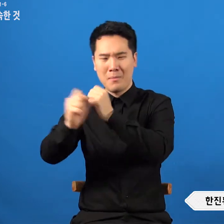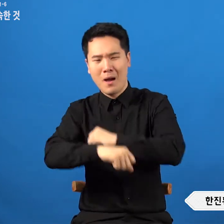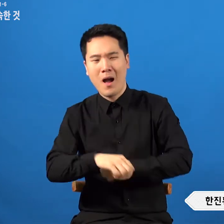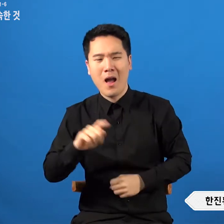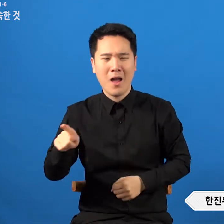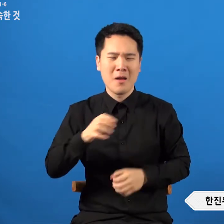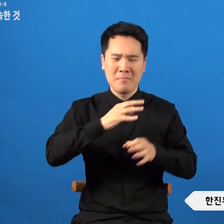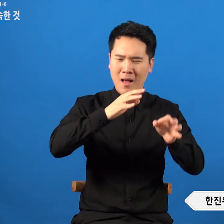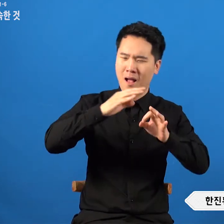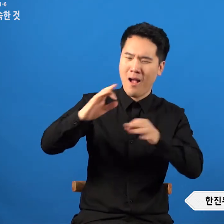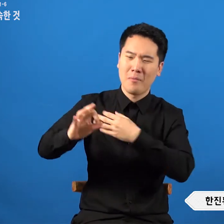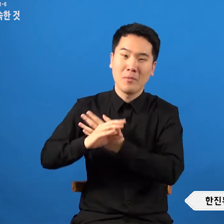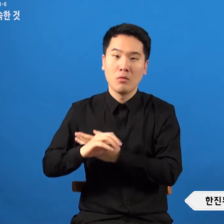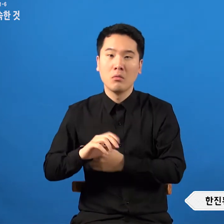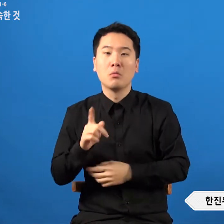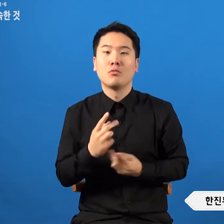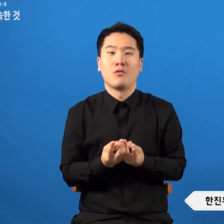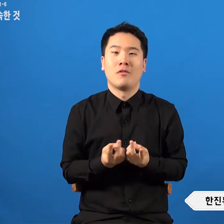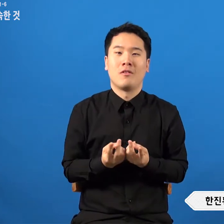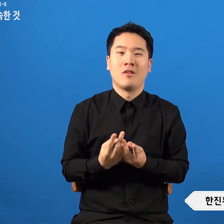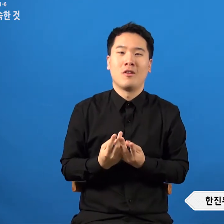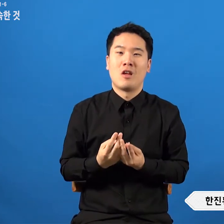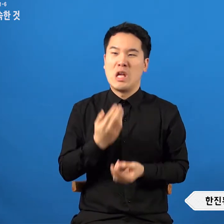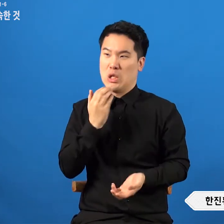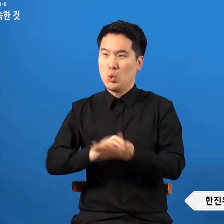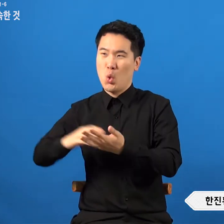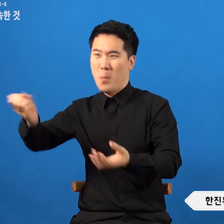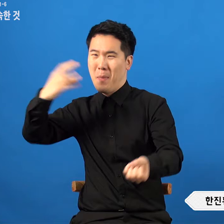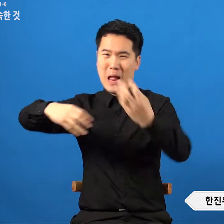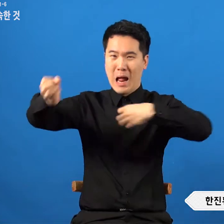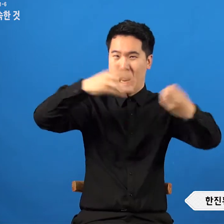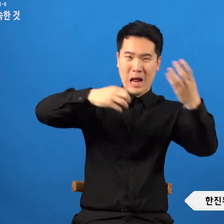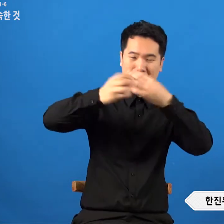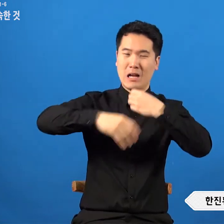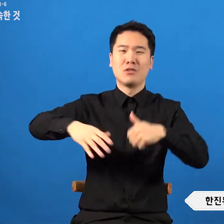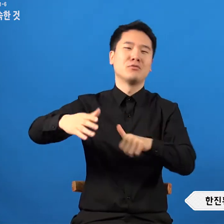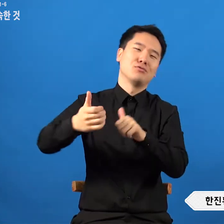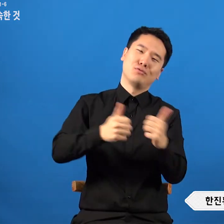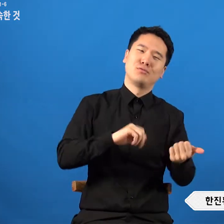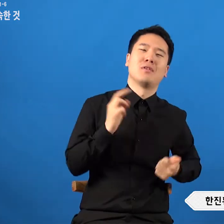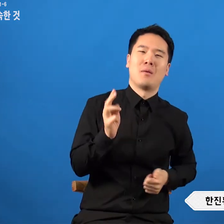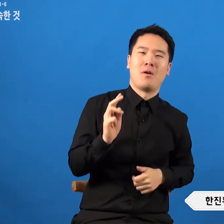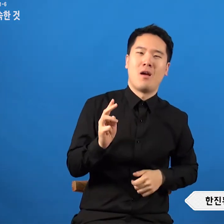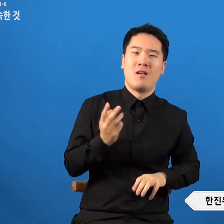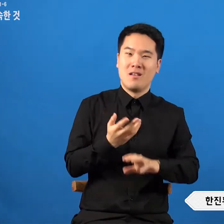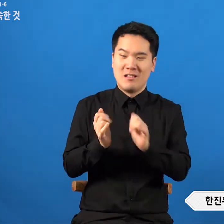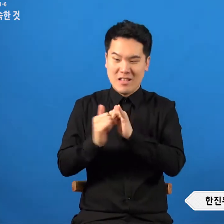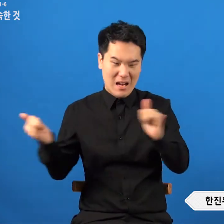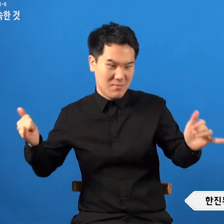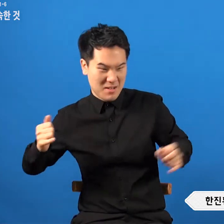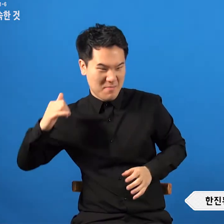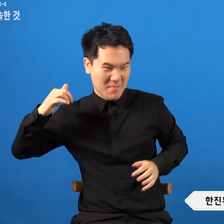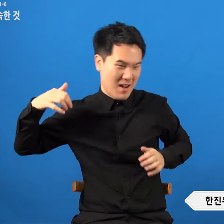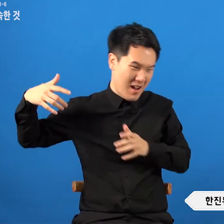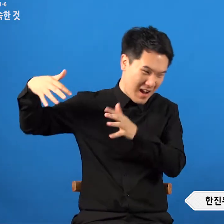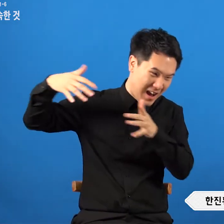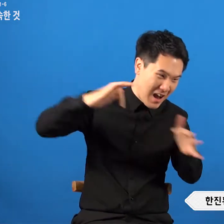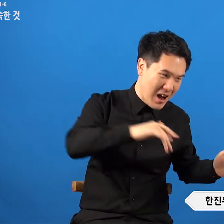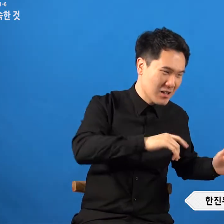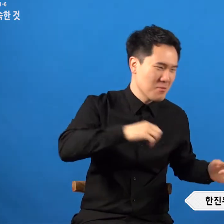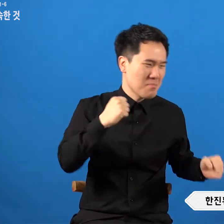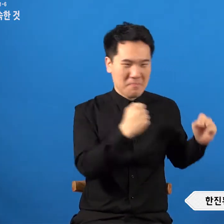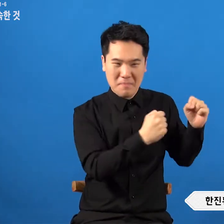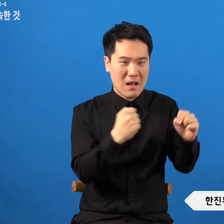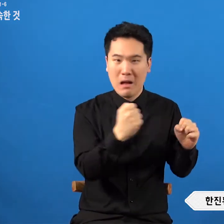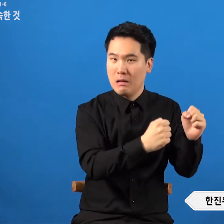어떻게 되겠습니까? 당장에 돌이 날아 들든지 사람들이 달려들어서 그냥 문매를